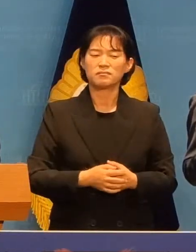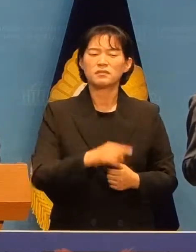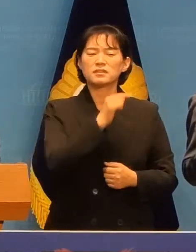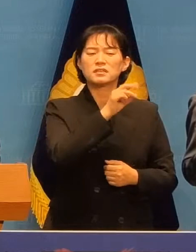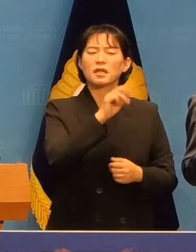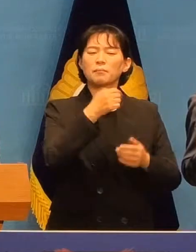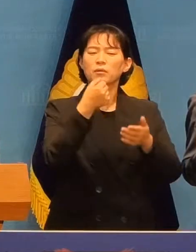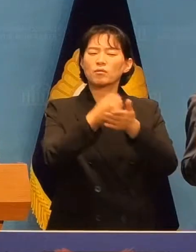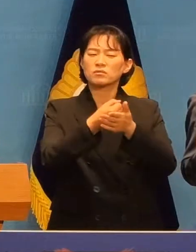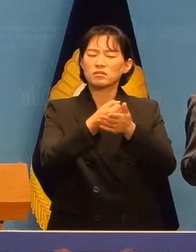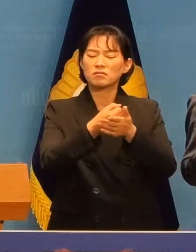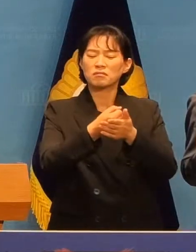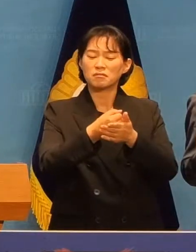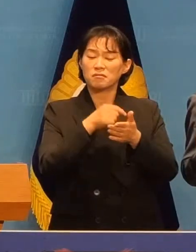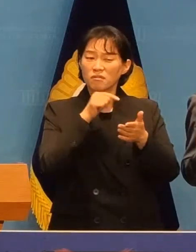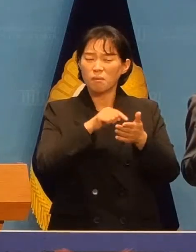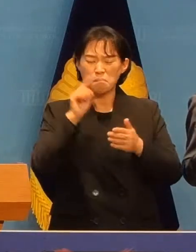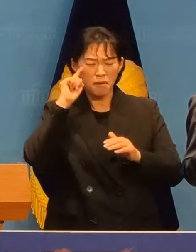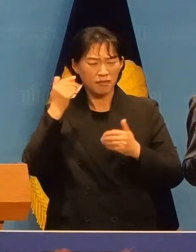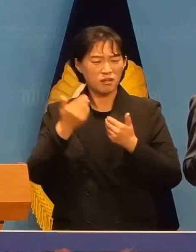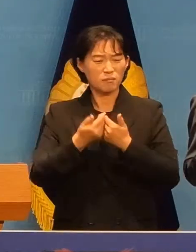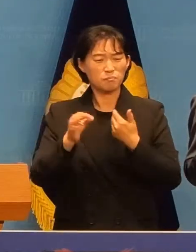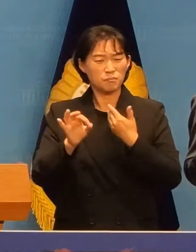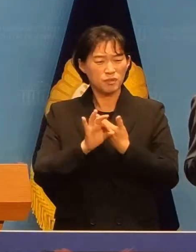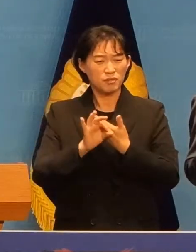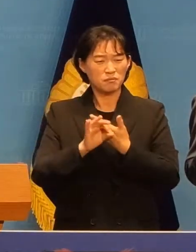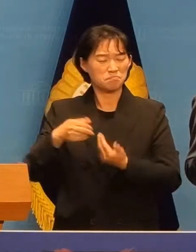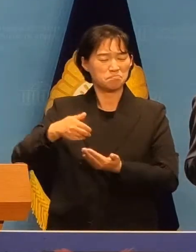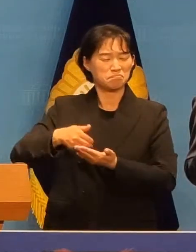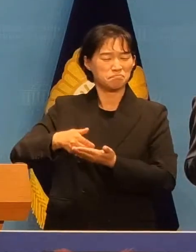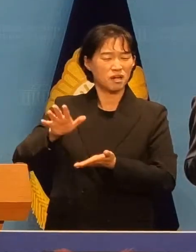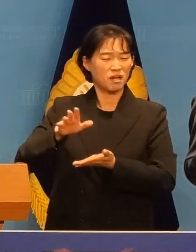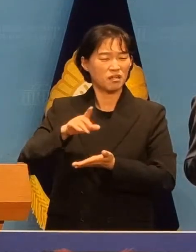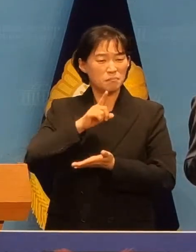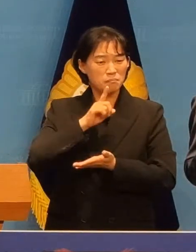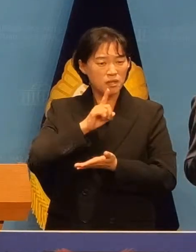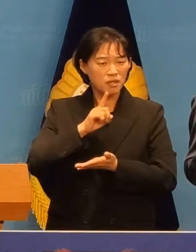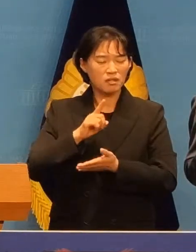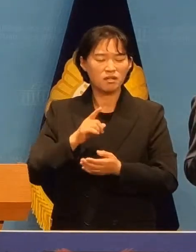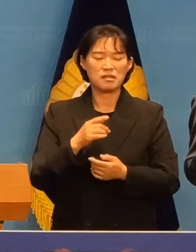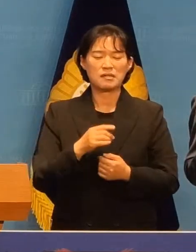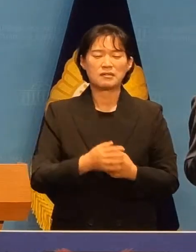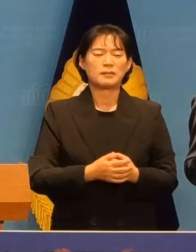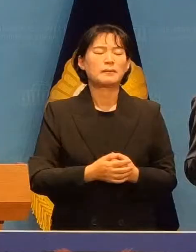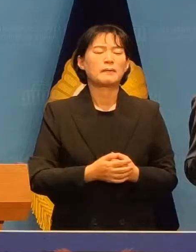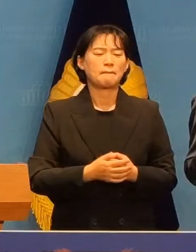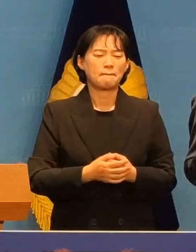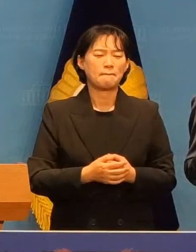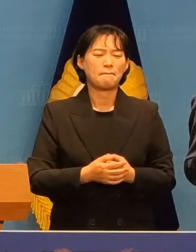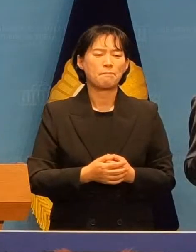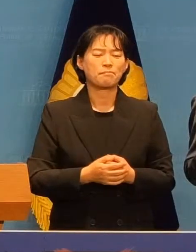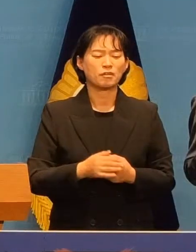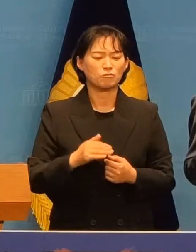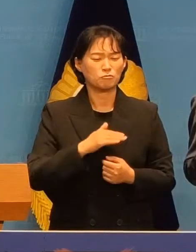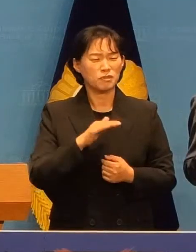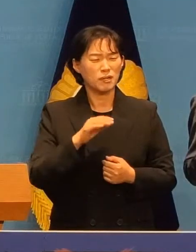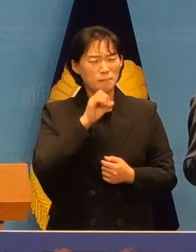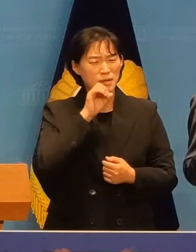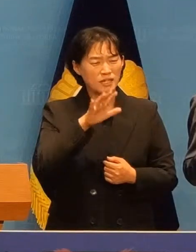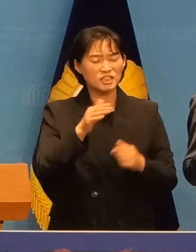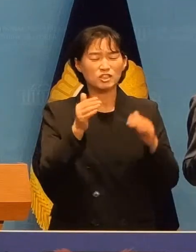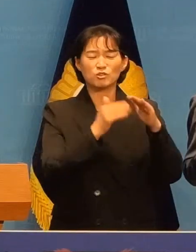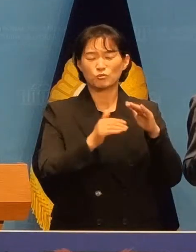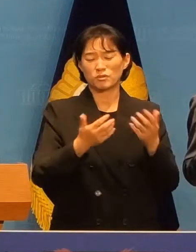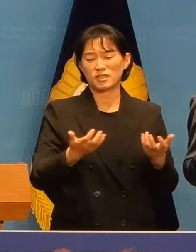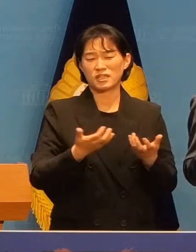GM이 결정한 것에 반대하면 우리를 길거리로 내몰겠다는 무언의 협박입니다. 우리가 이야기하는 정규직